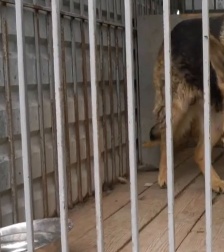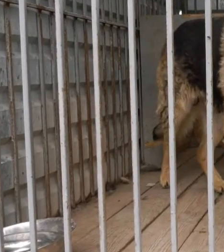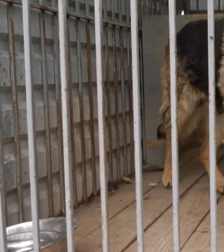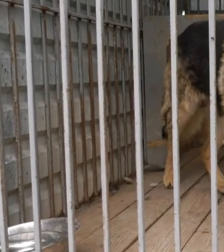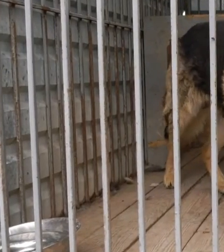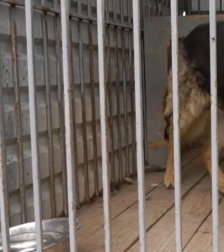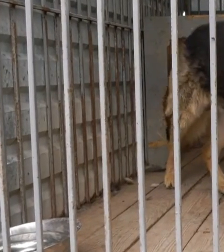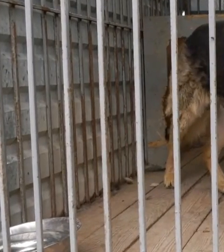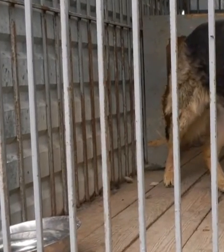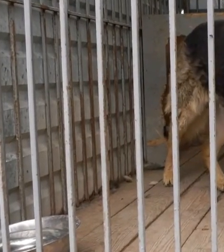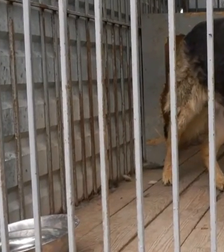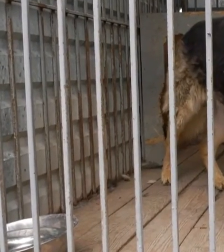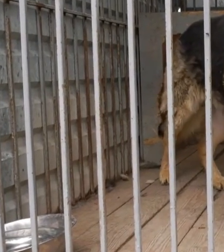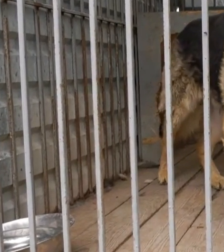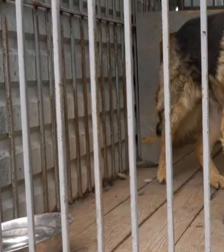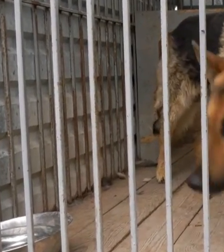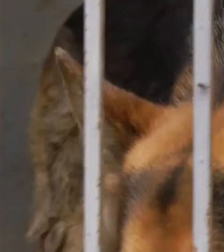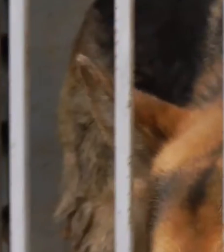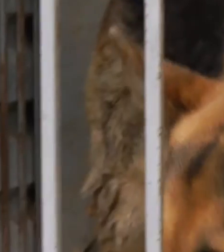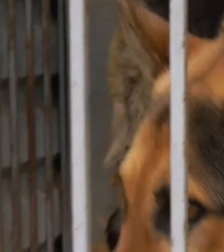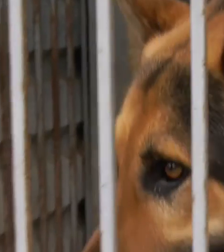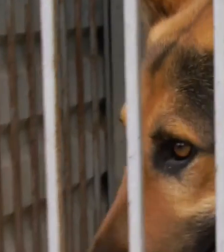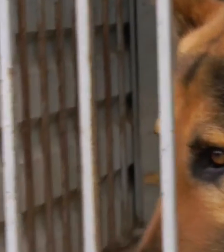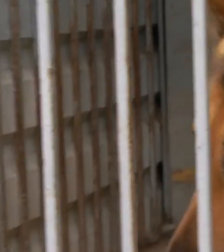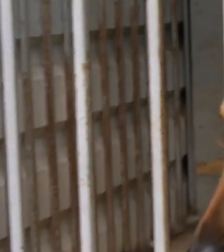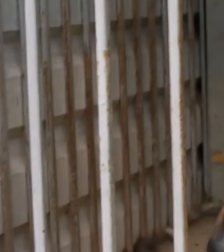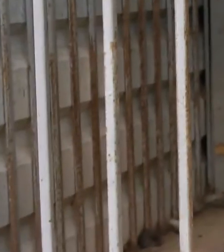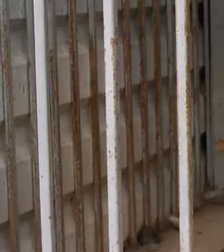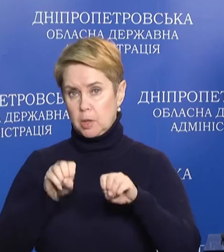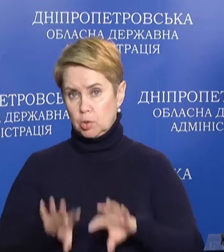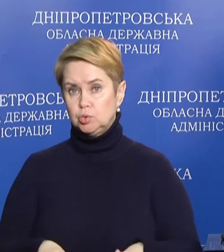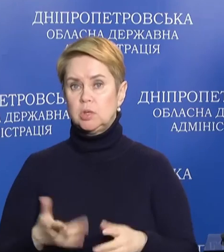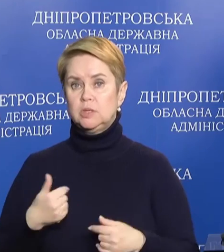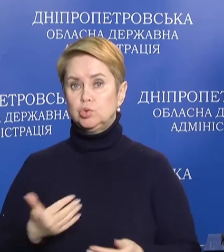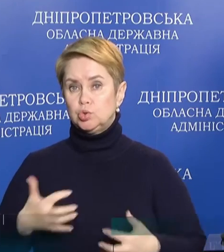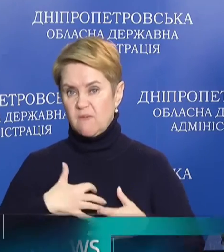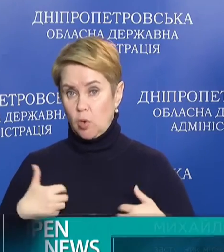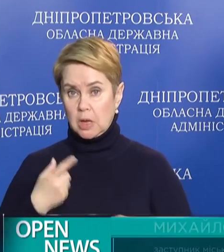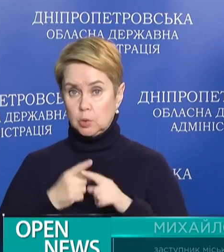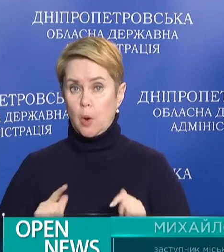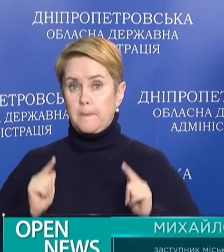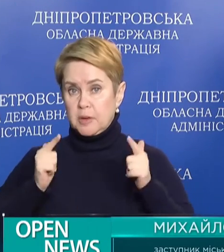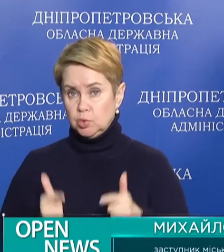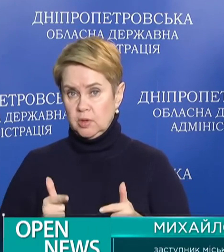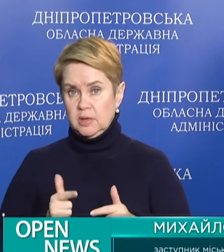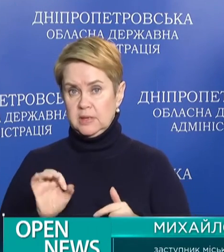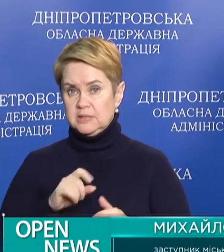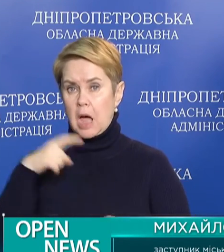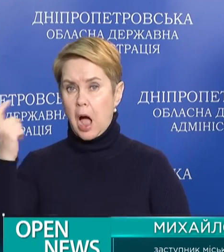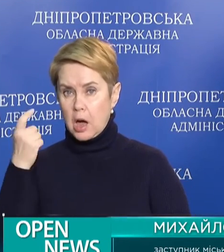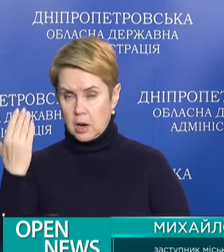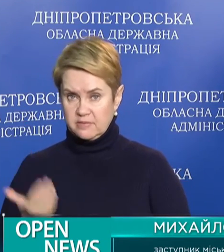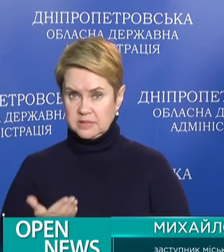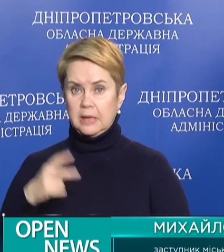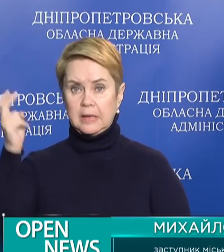підприємство забезпечили кормом волонтери з Німеччини. животных, которые поступают, в частности, из